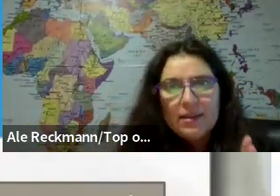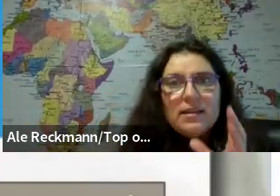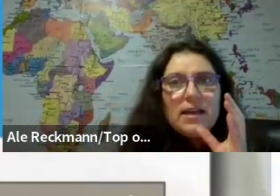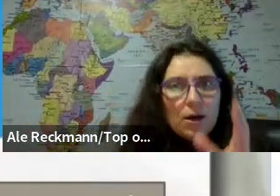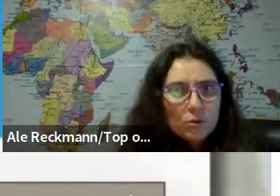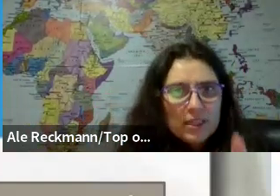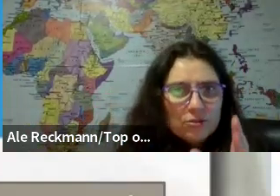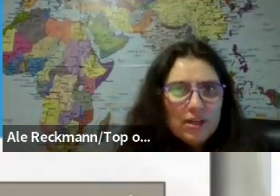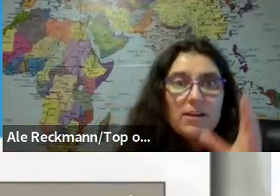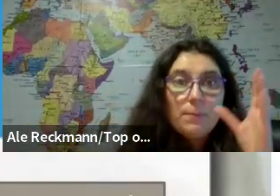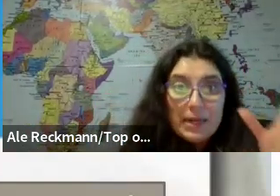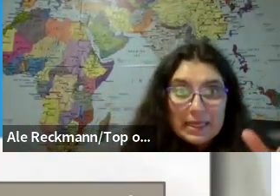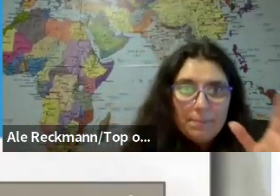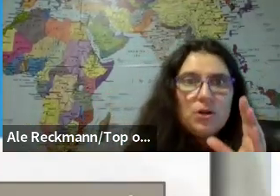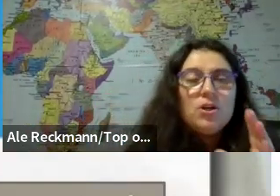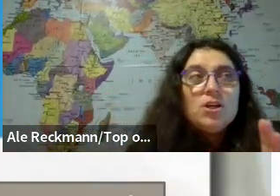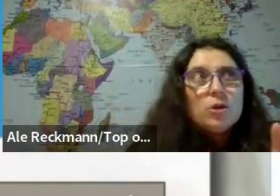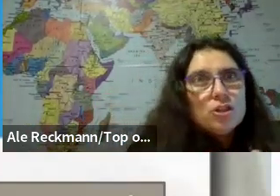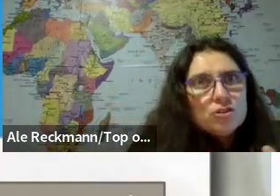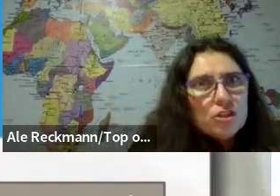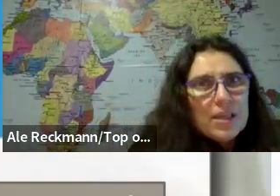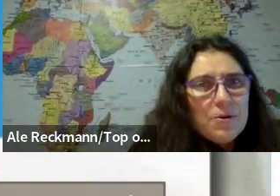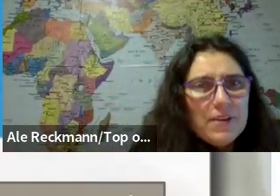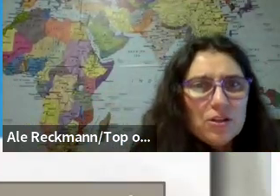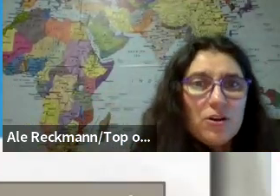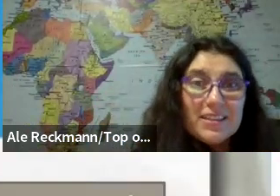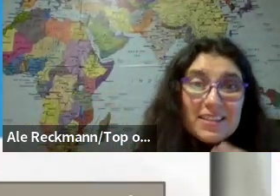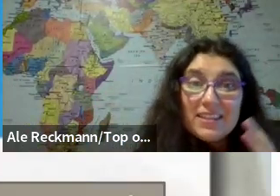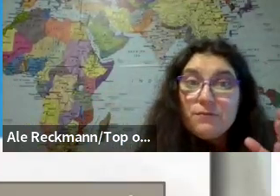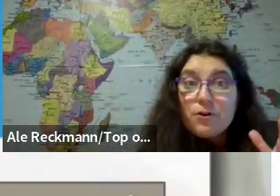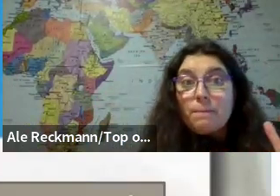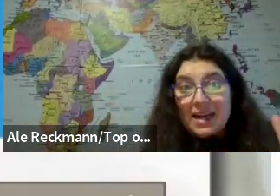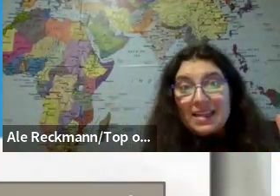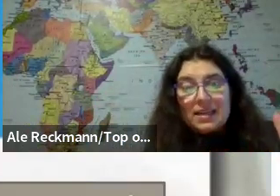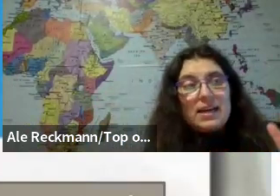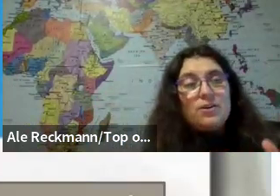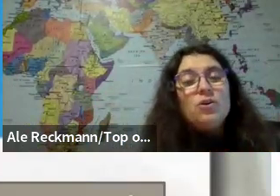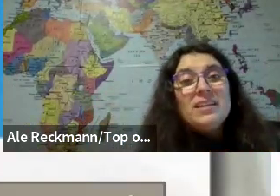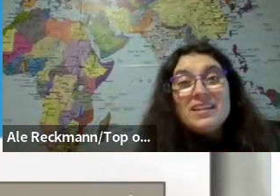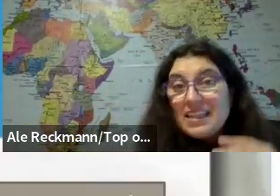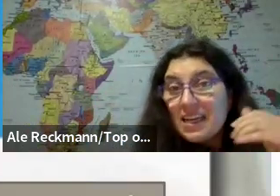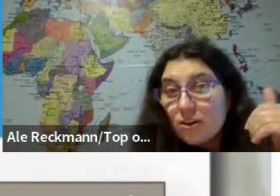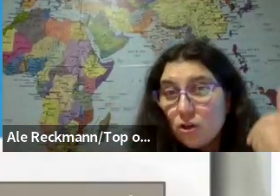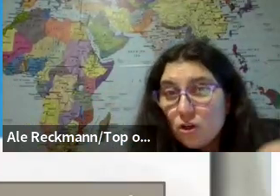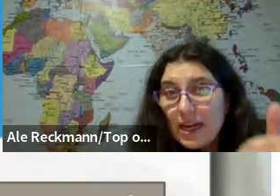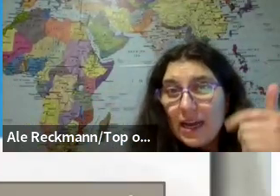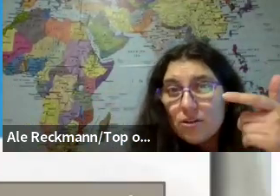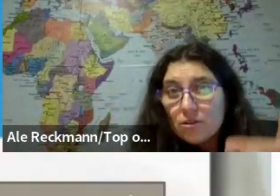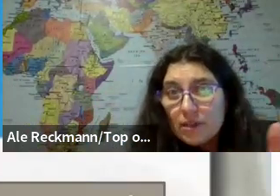incorporar ajustes razonables. Por ejemplo, cuando nosotros estamos viendo los antecedentes formales del cargo, que tenía que ver con los horarios,